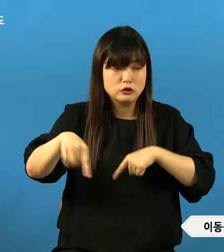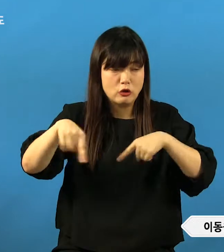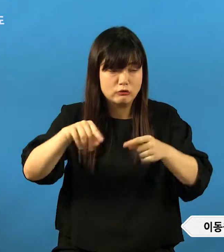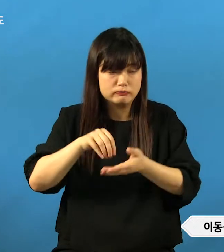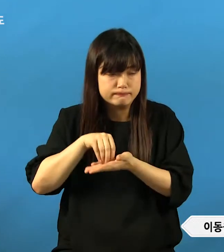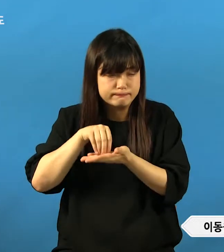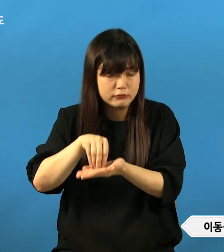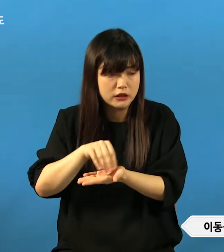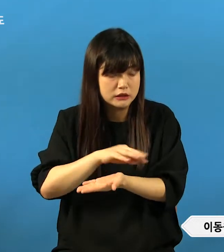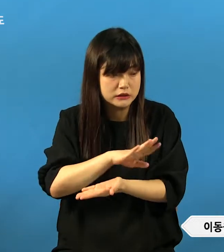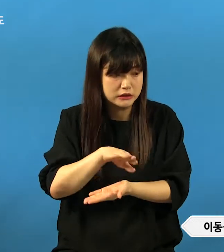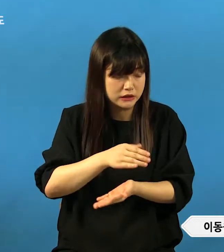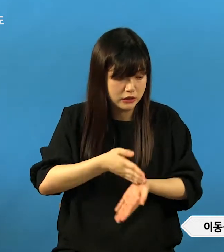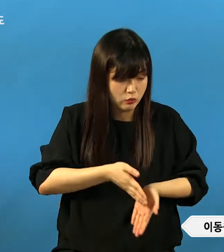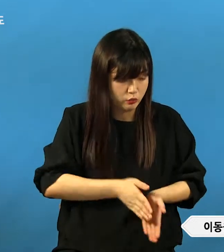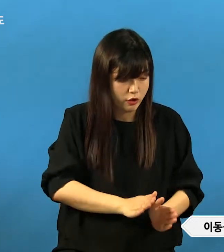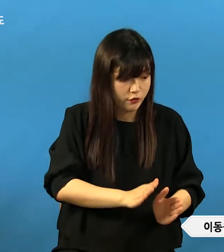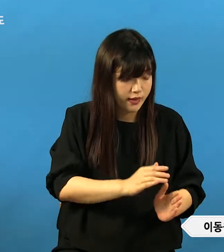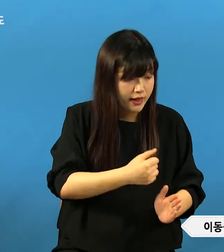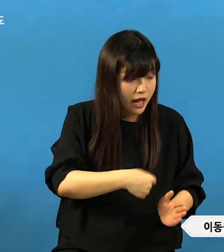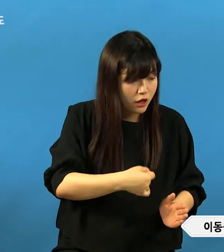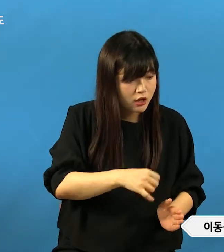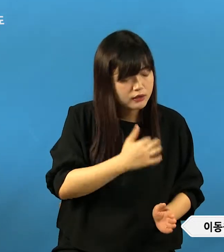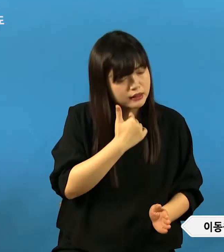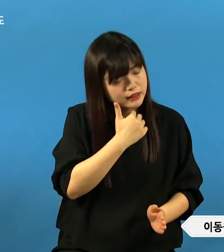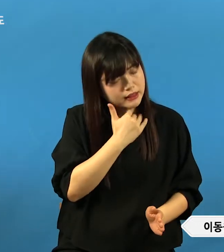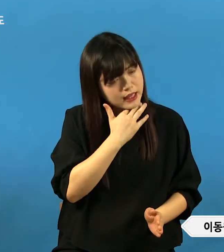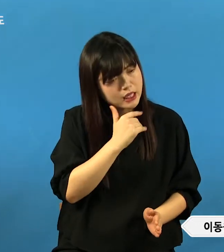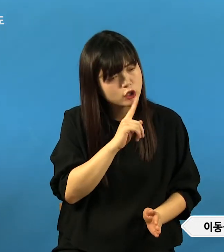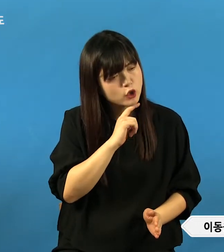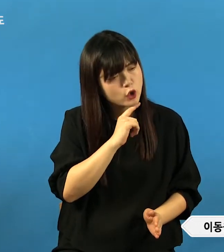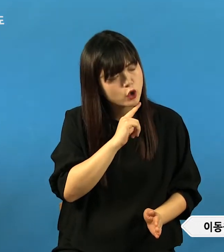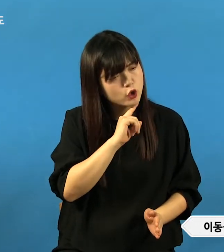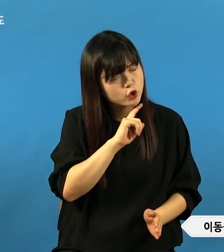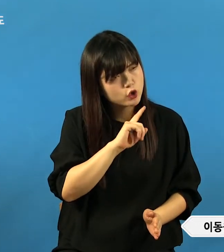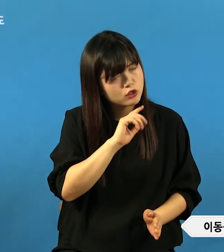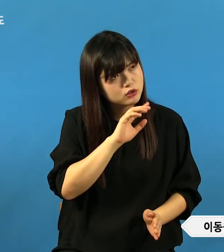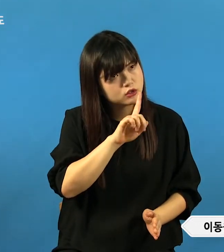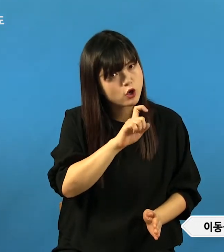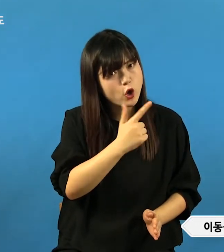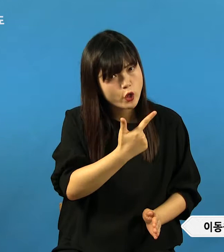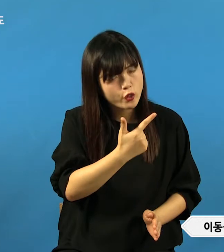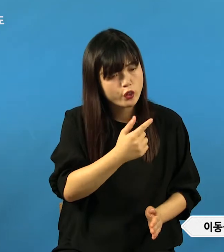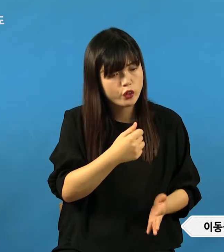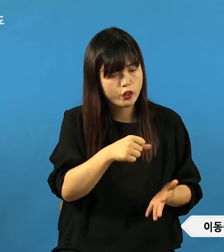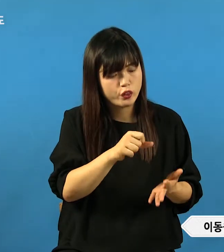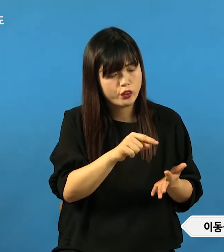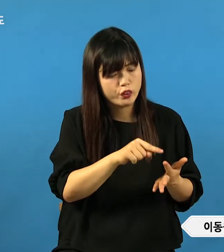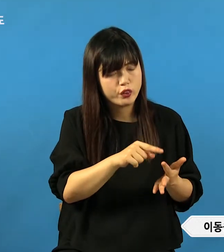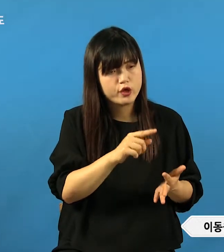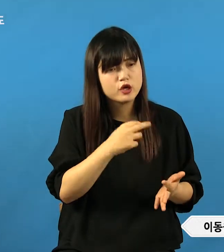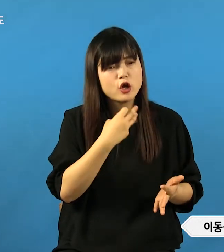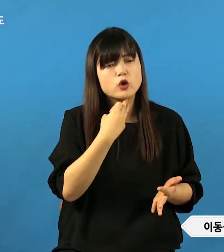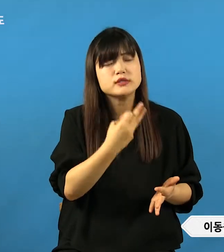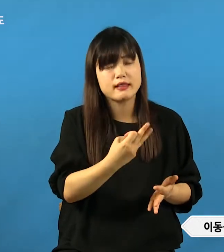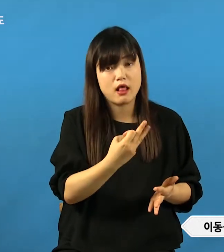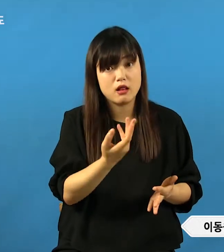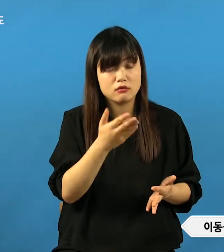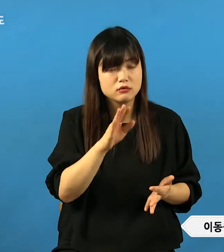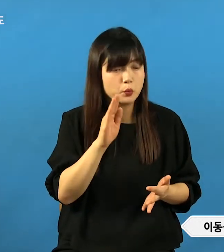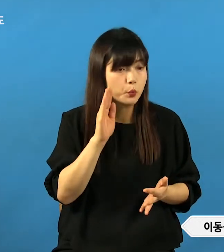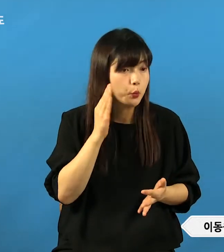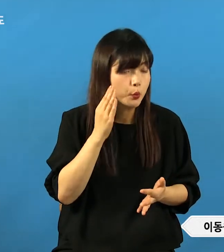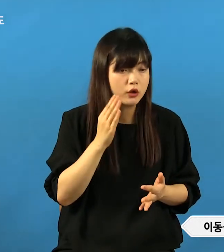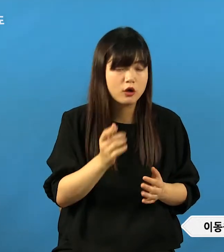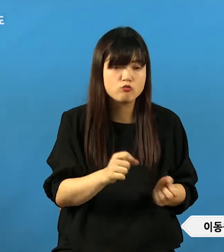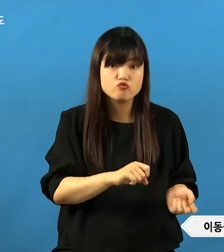후에 태어난 그의 자녀들이 이제 16살이 되었고 둘째가 14살, 13살이 되었는데